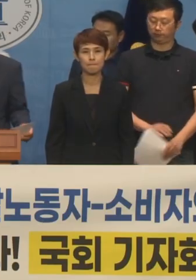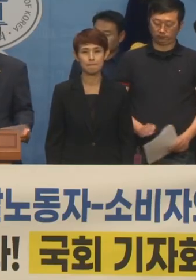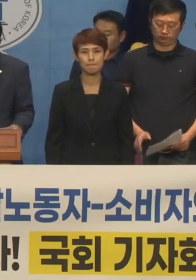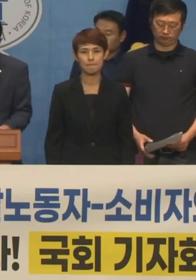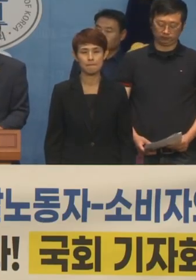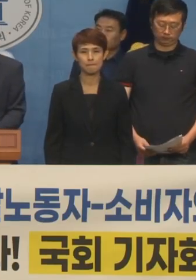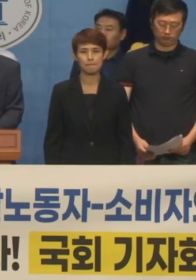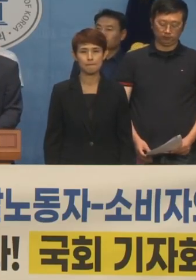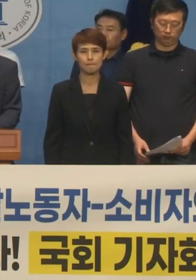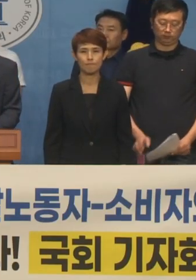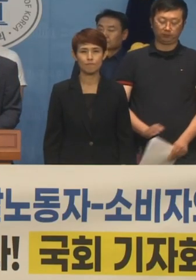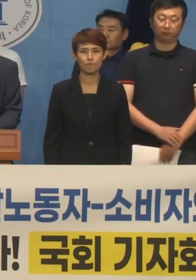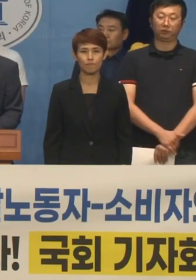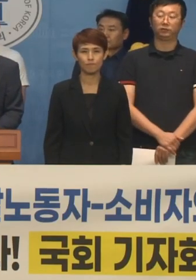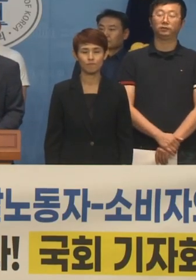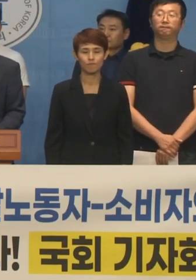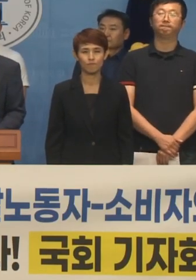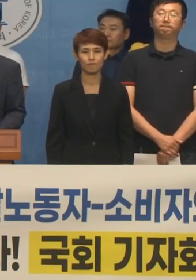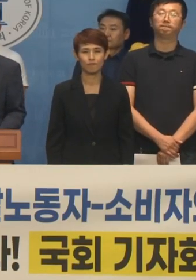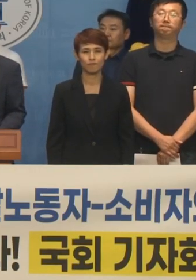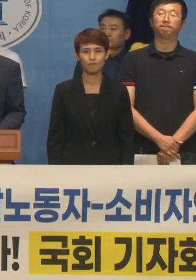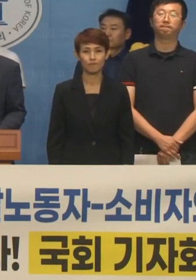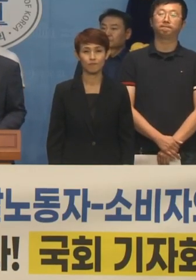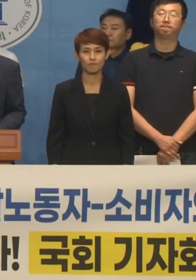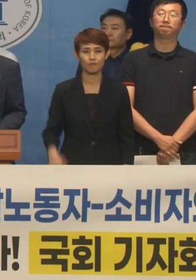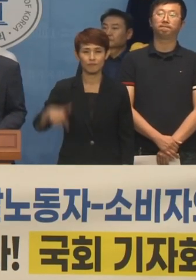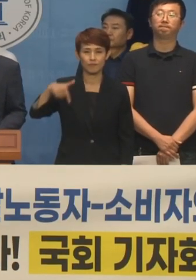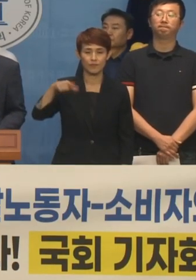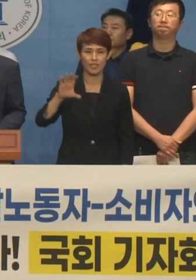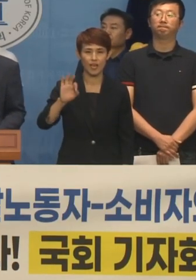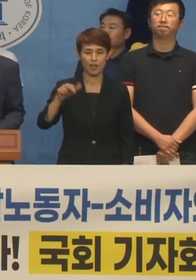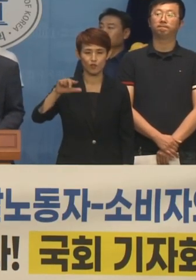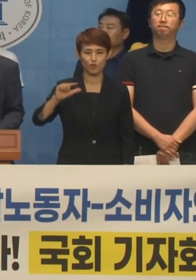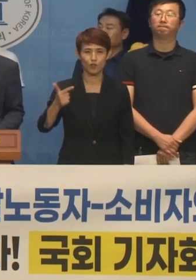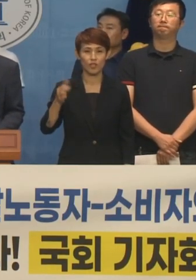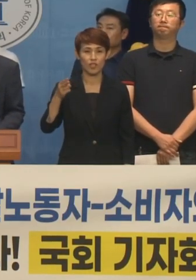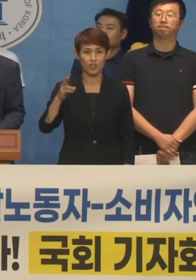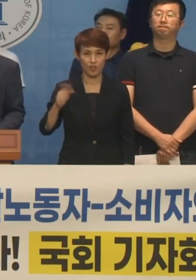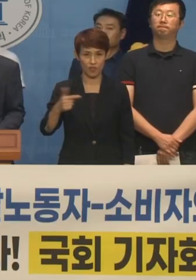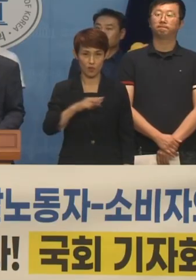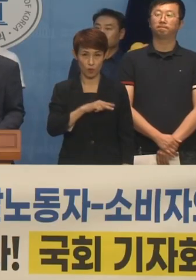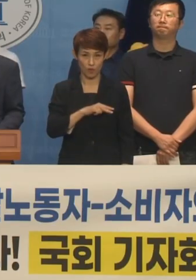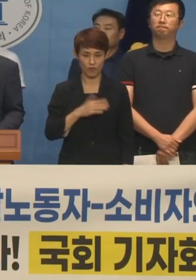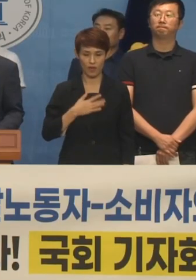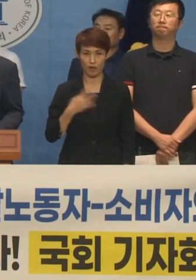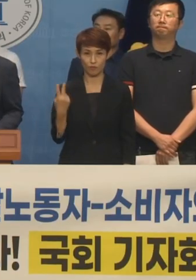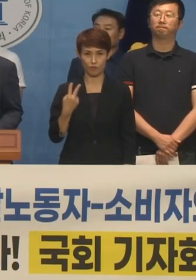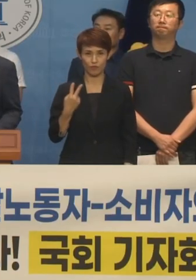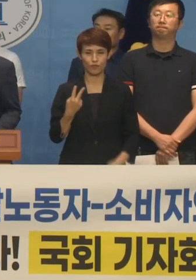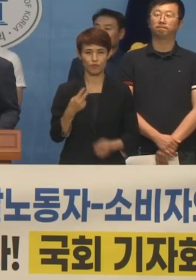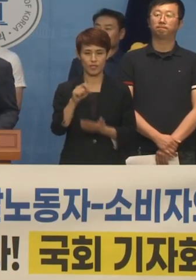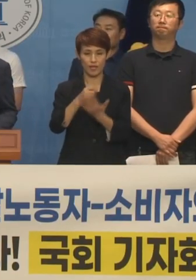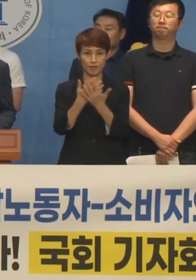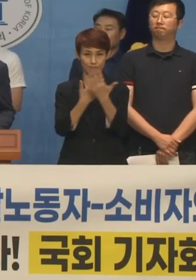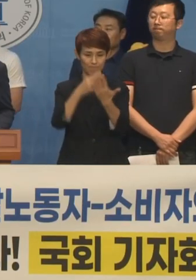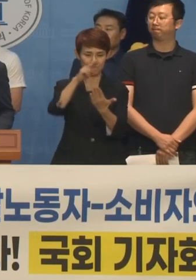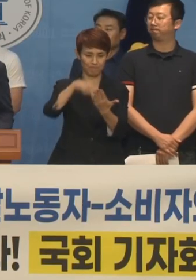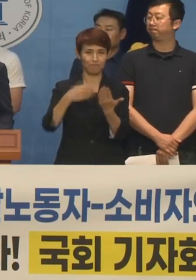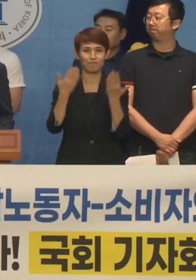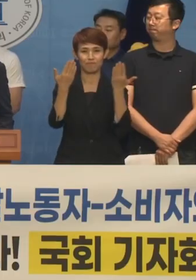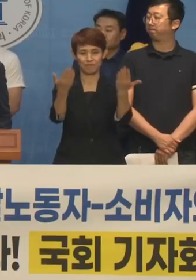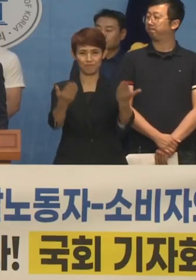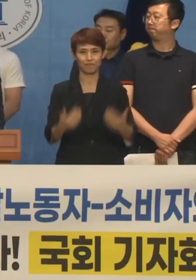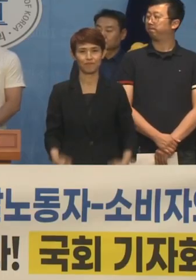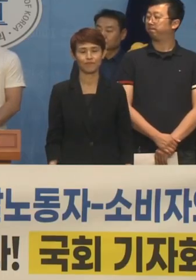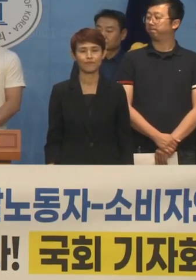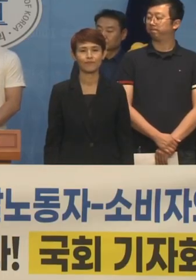그러면은 지금부터 강준현 의원님과 제가 기자회견문 낭독을 진행하도록 하겠습니다.